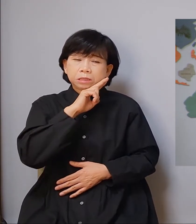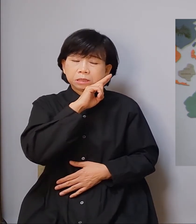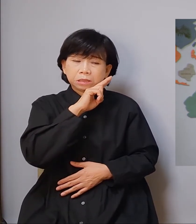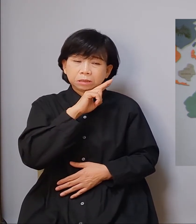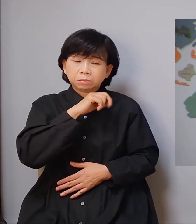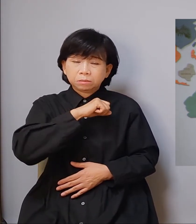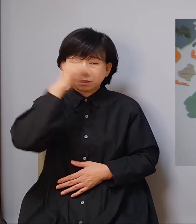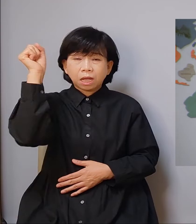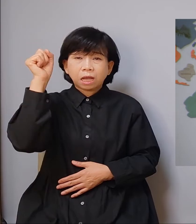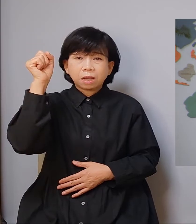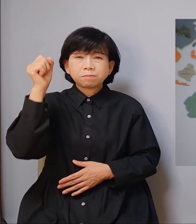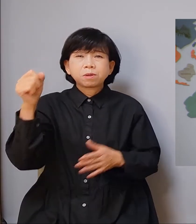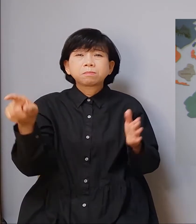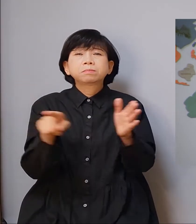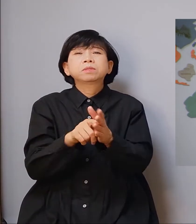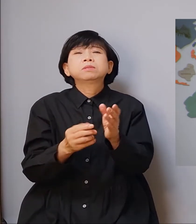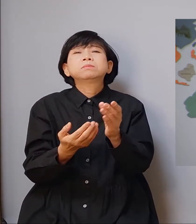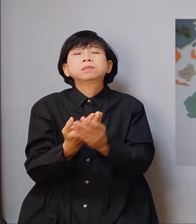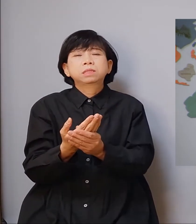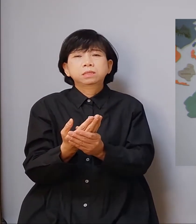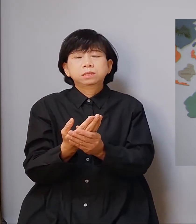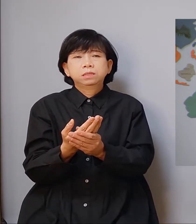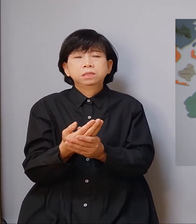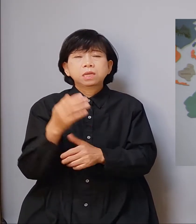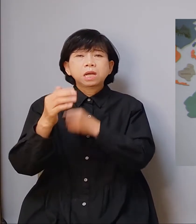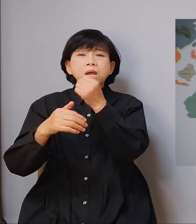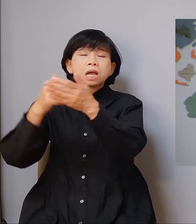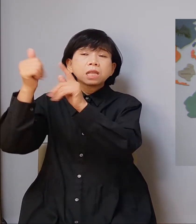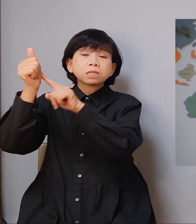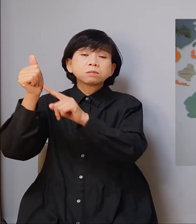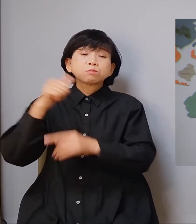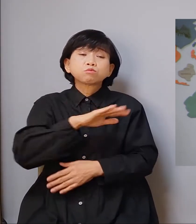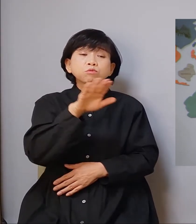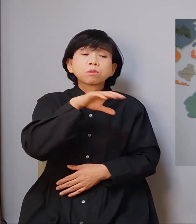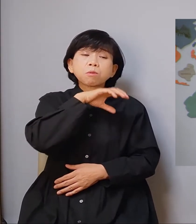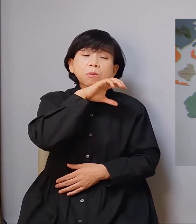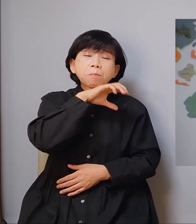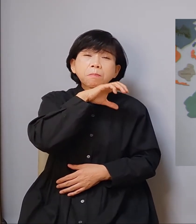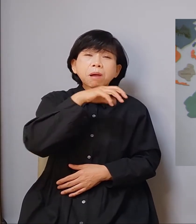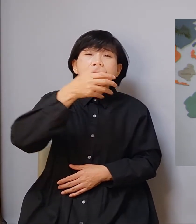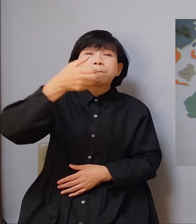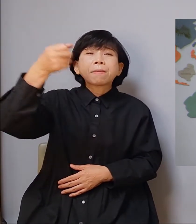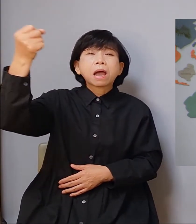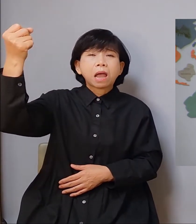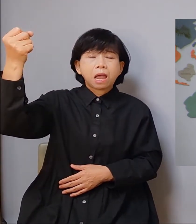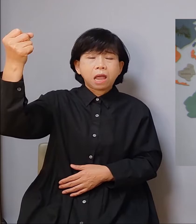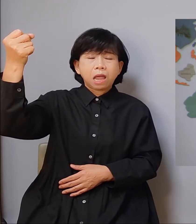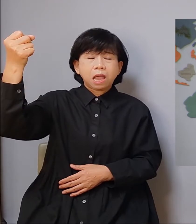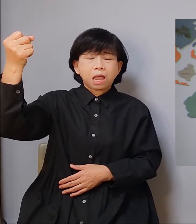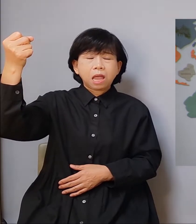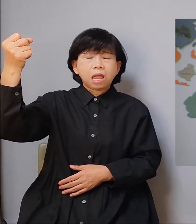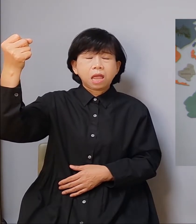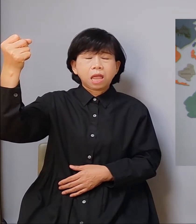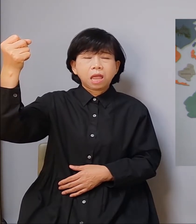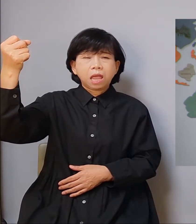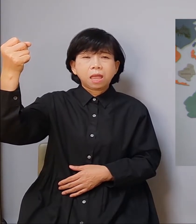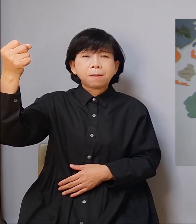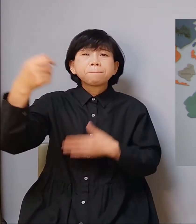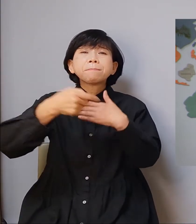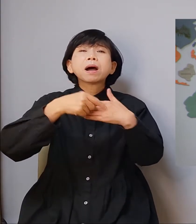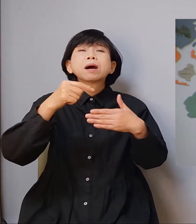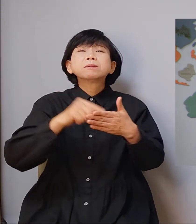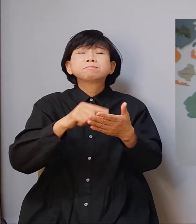생기기도 한다는 거죠. 그런데 하나님은 우리의 원망을 받아주실 만큼 이미 아주